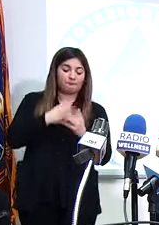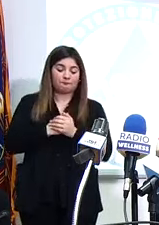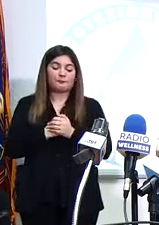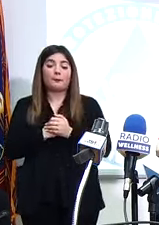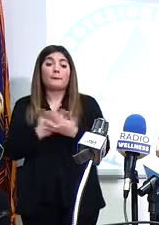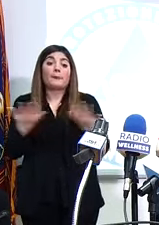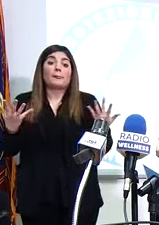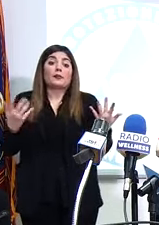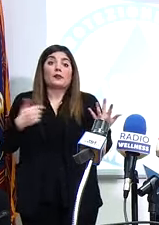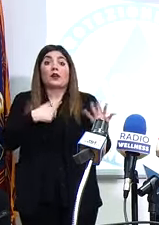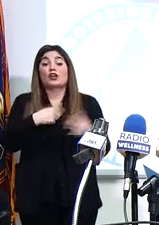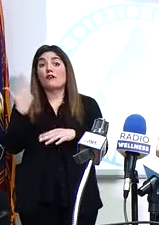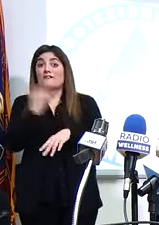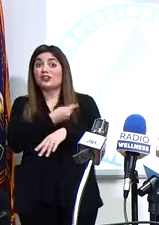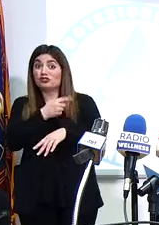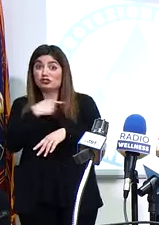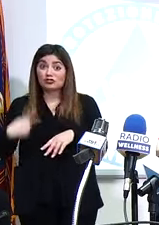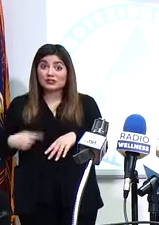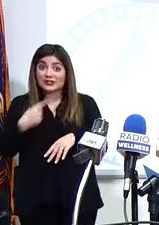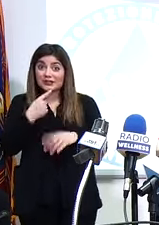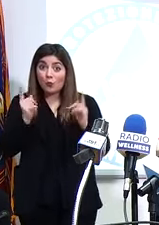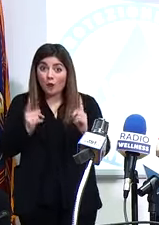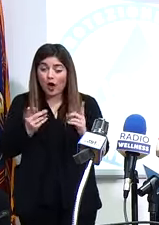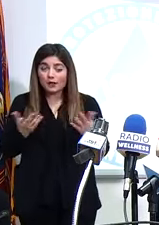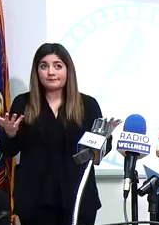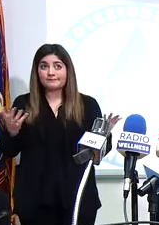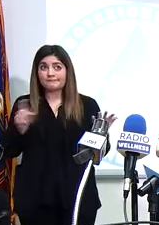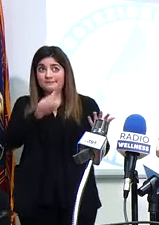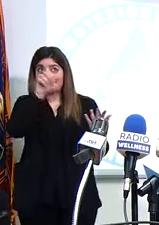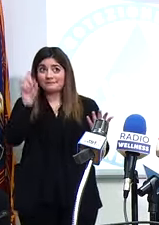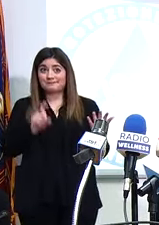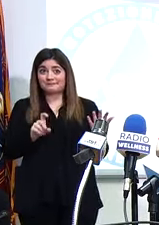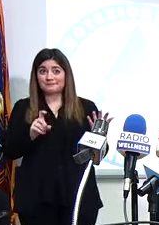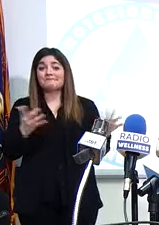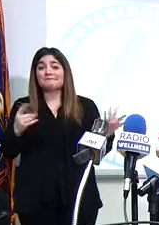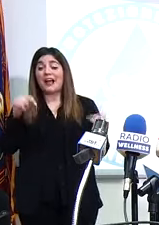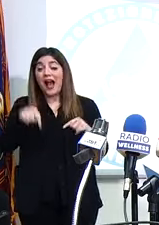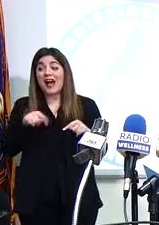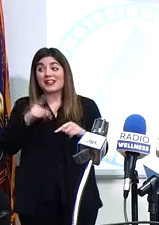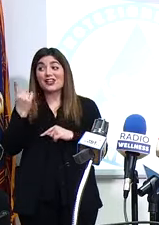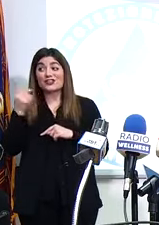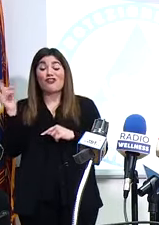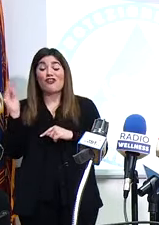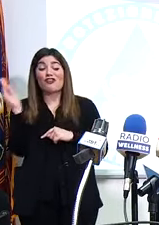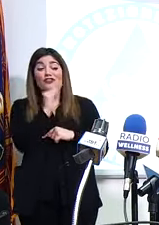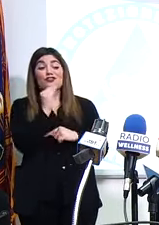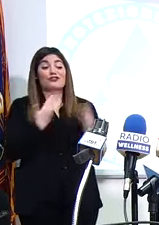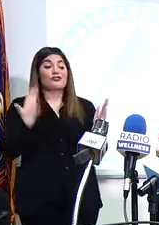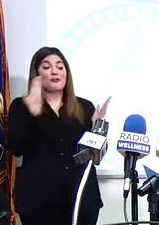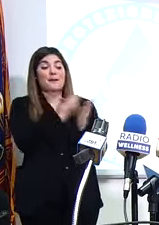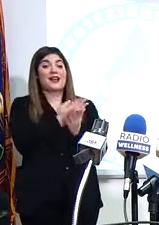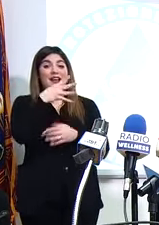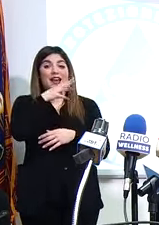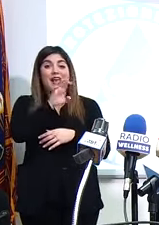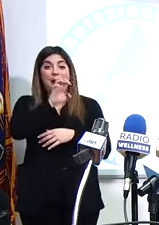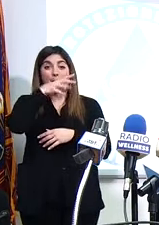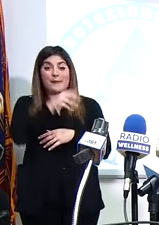vaccino cinese dico, ma adesso hanno fatto domanda all'EMA, Quindi vediamo quello che